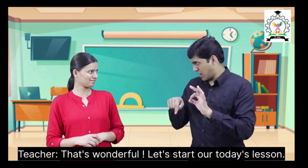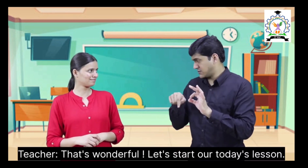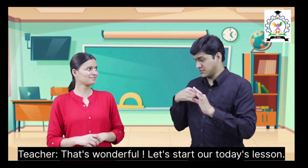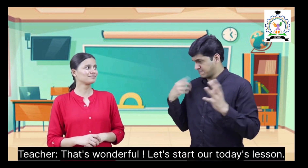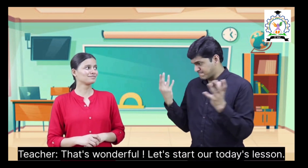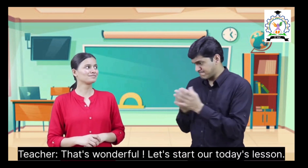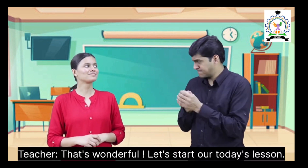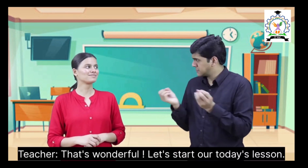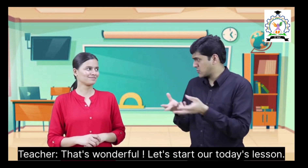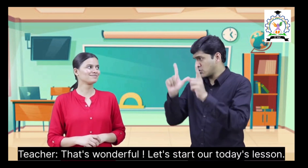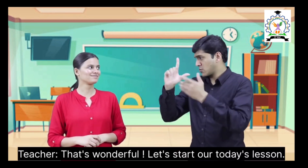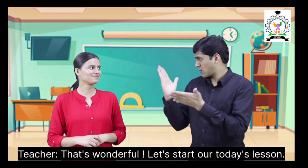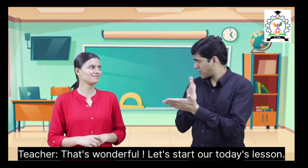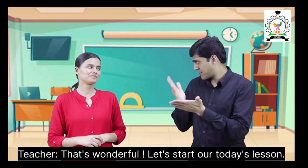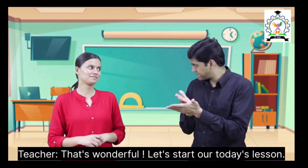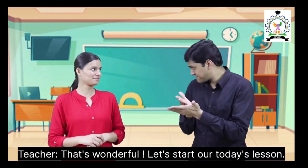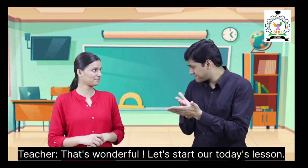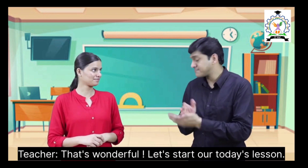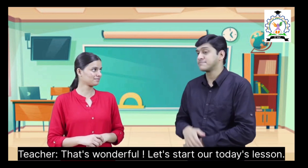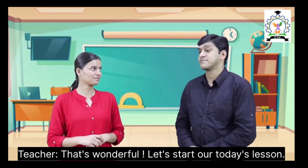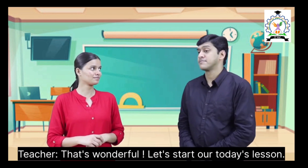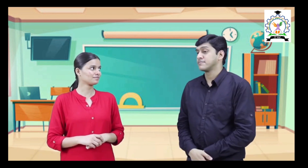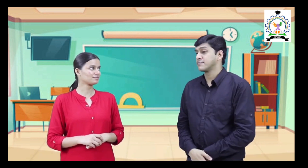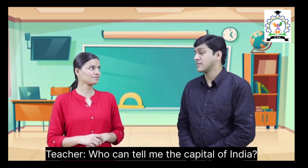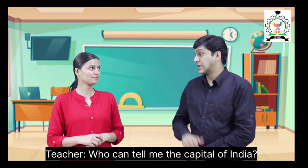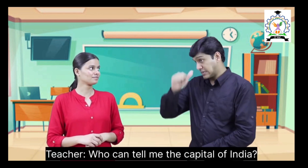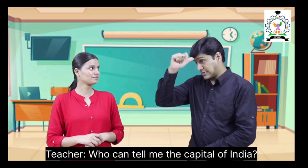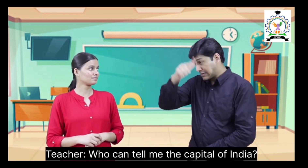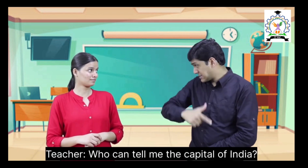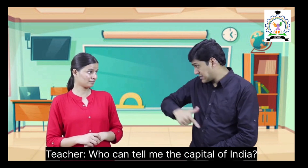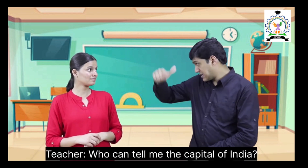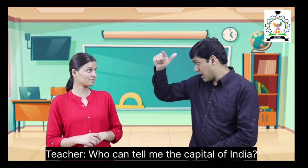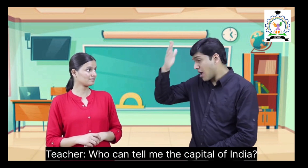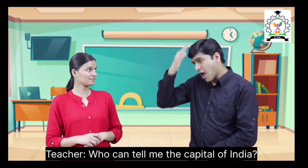बढ़िया। तो आज का पाठ शुरू करें हम।